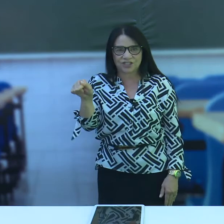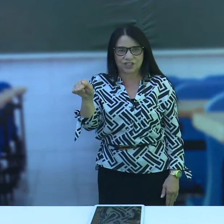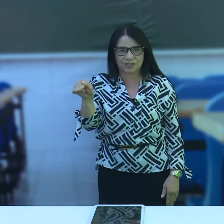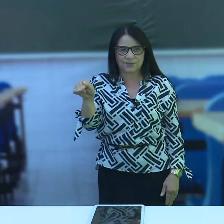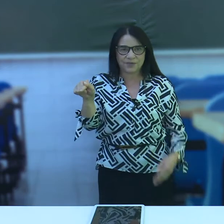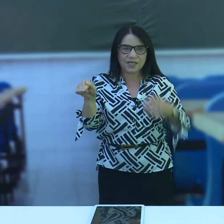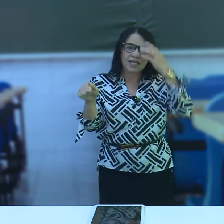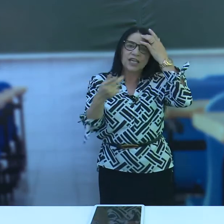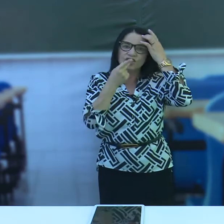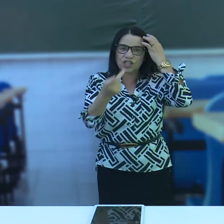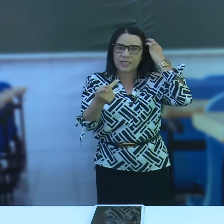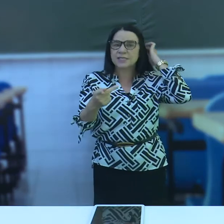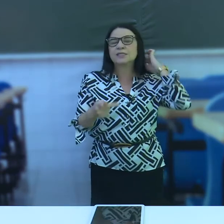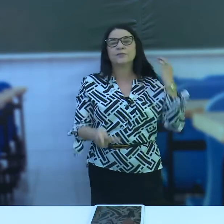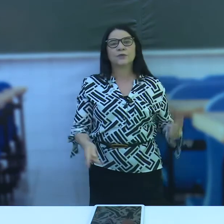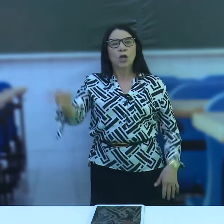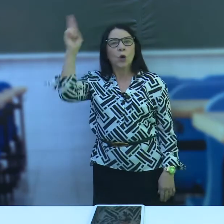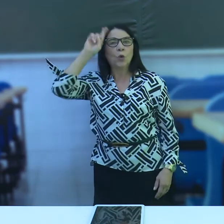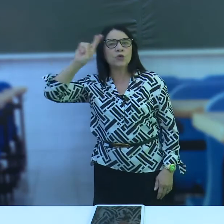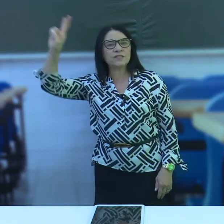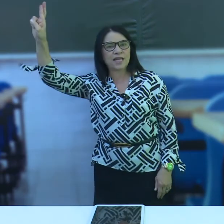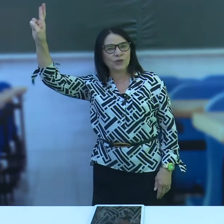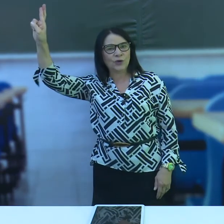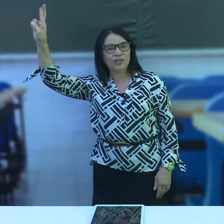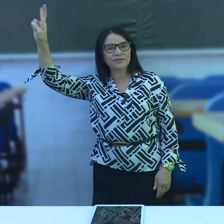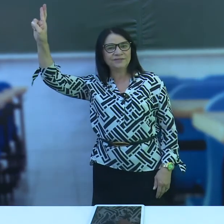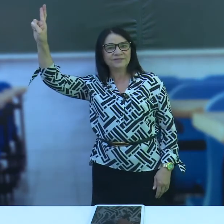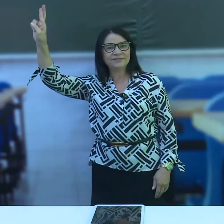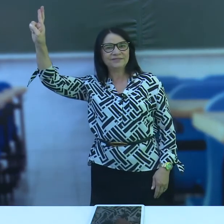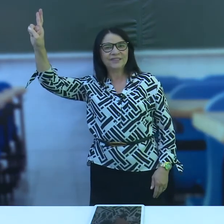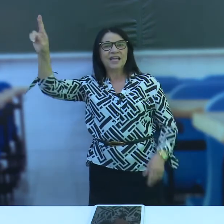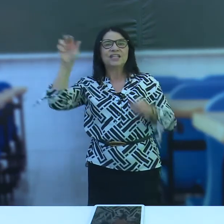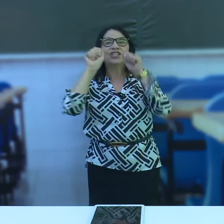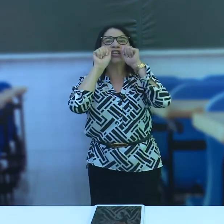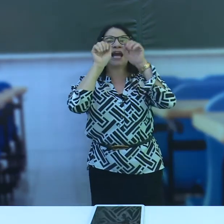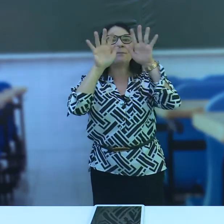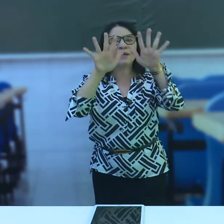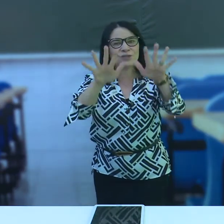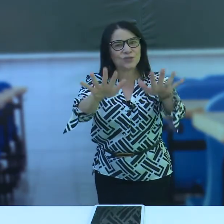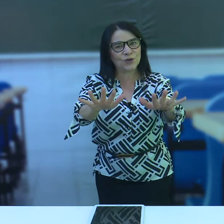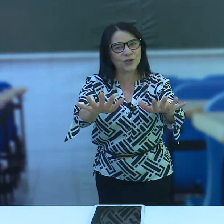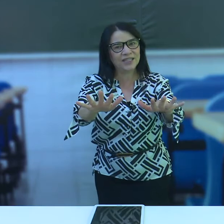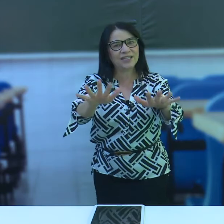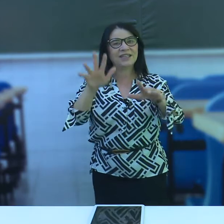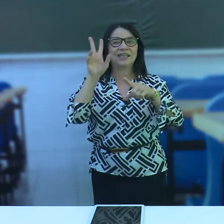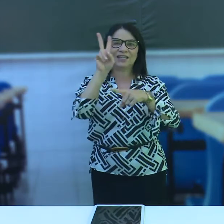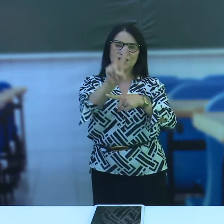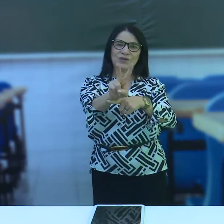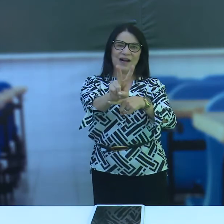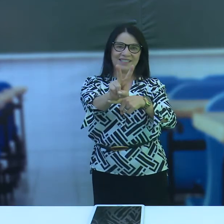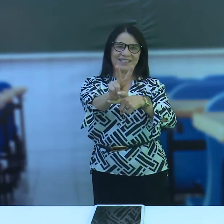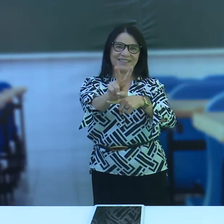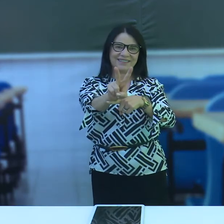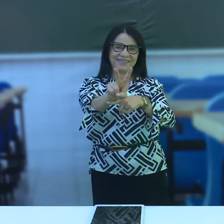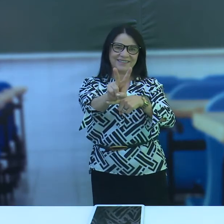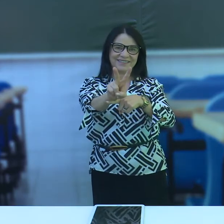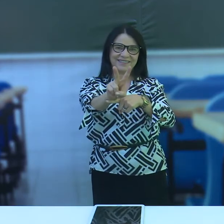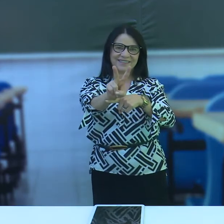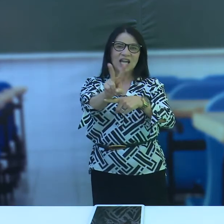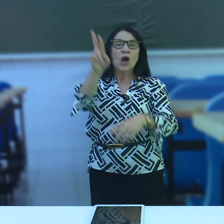27, diz: o Senhor te abençoe e te guarde.